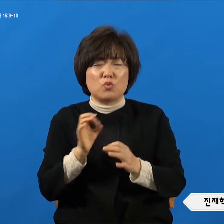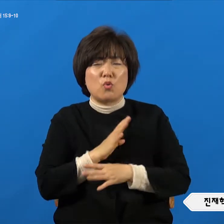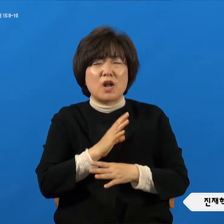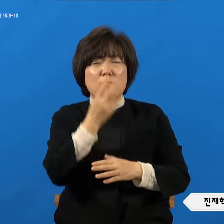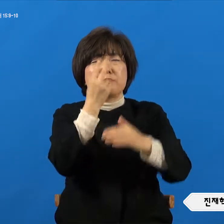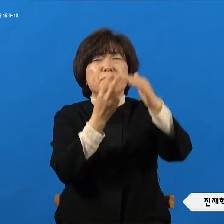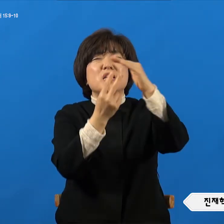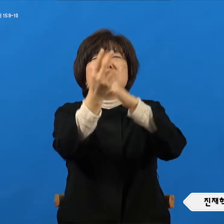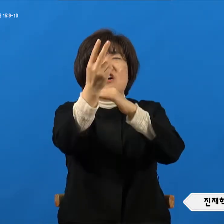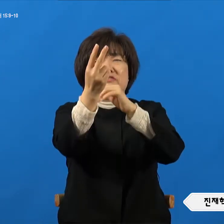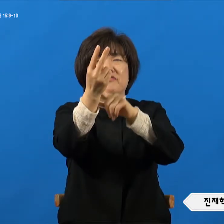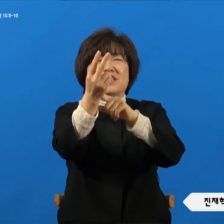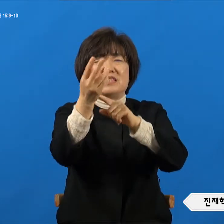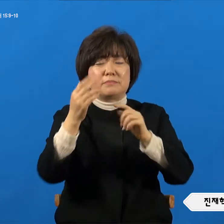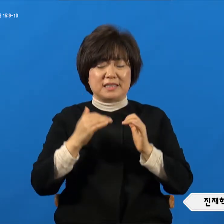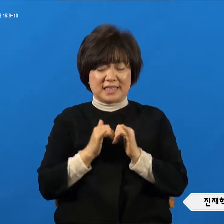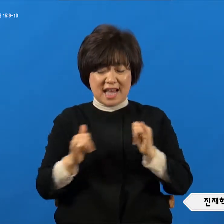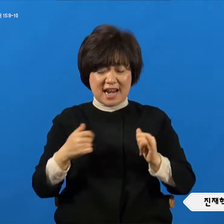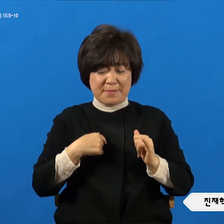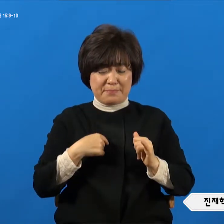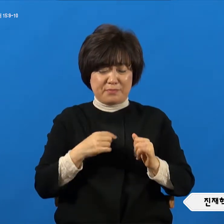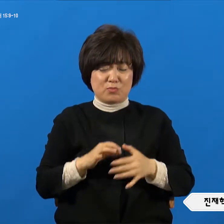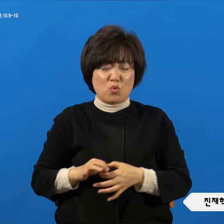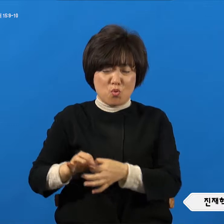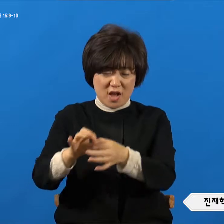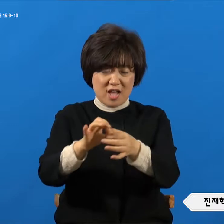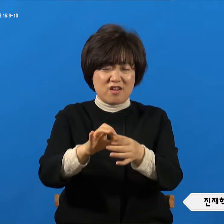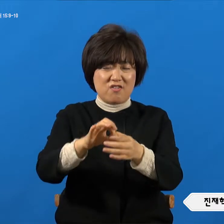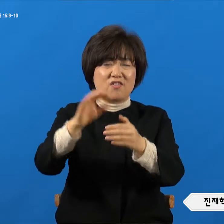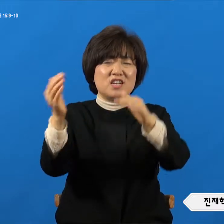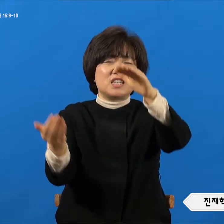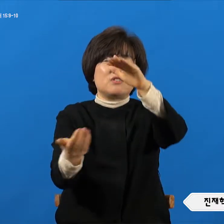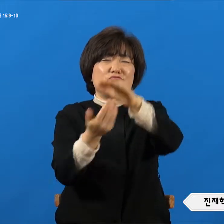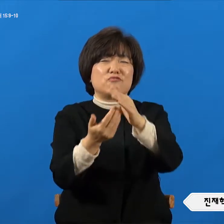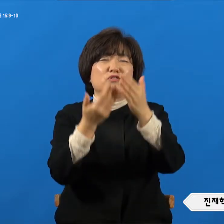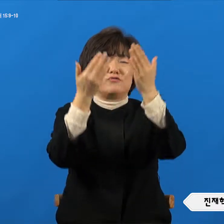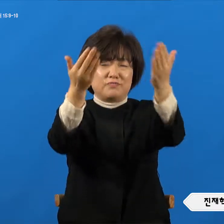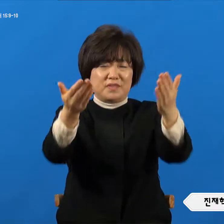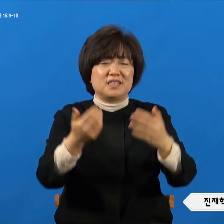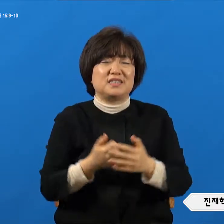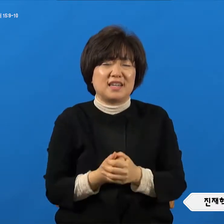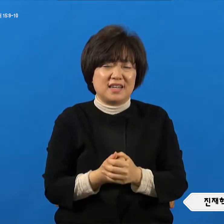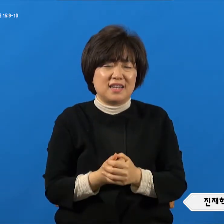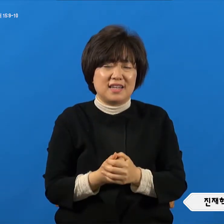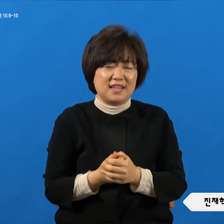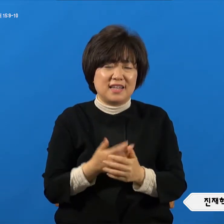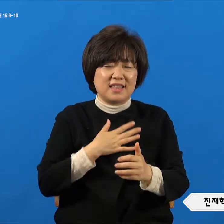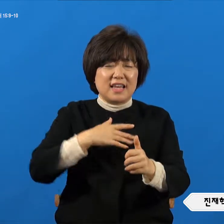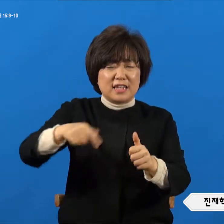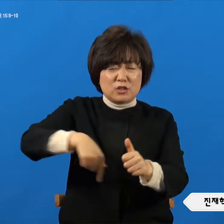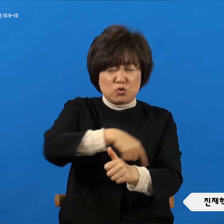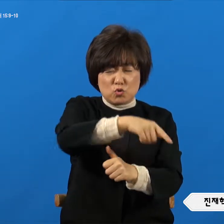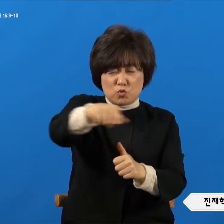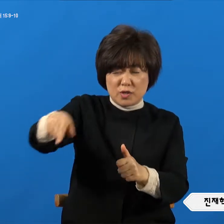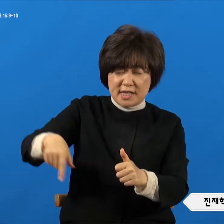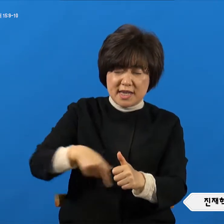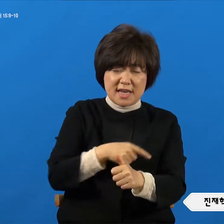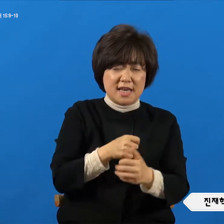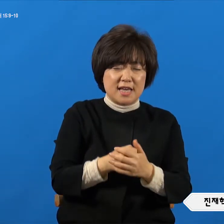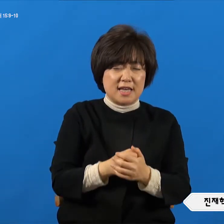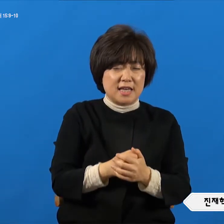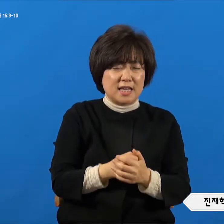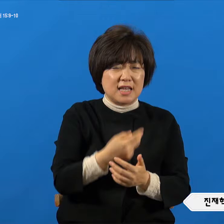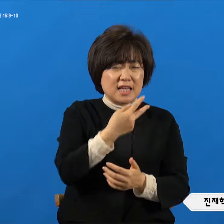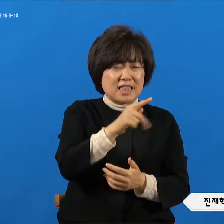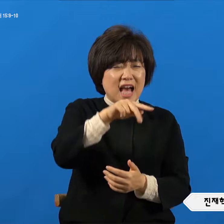하나님의 사람들을 통하여 이루어집니다. 우리 주위에 정말 다소에서 온